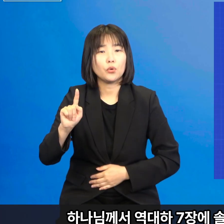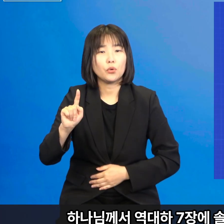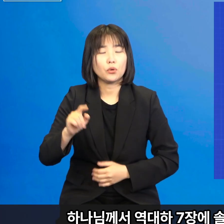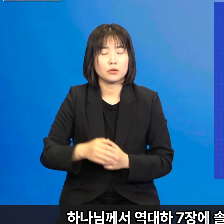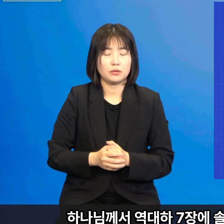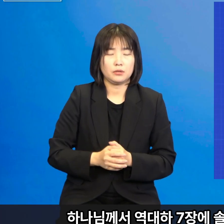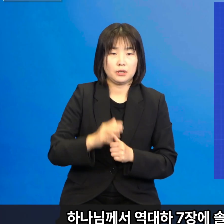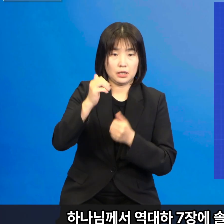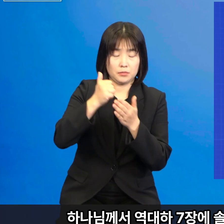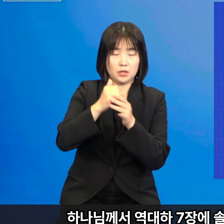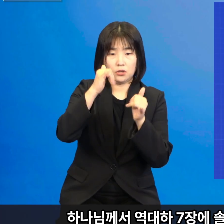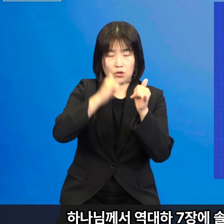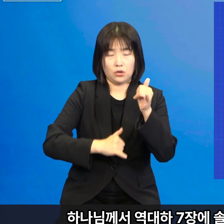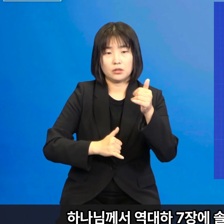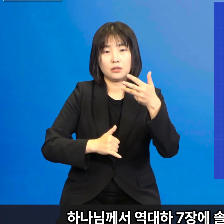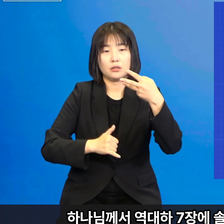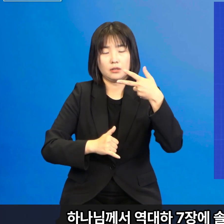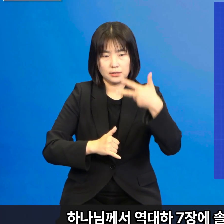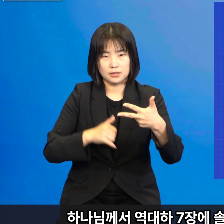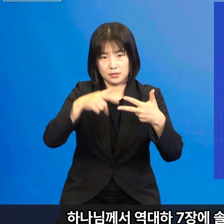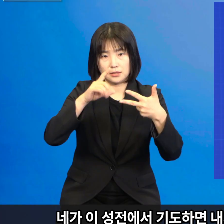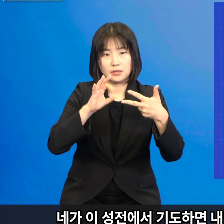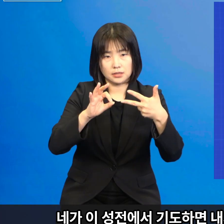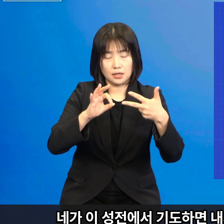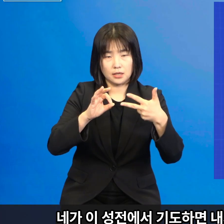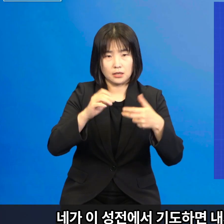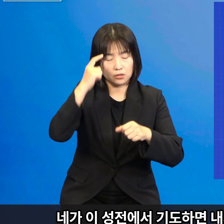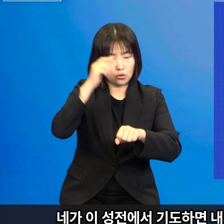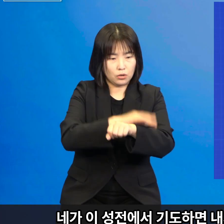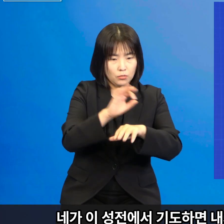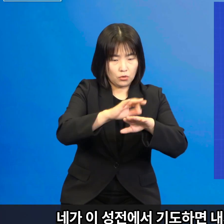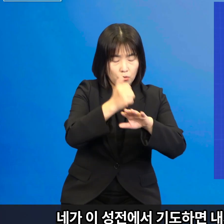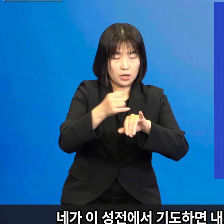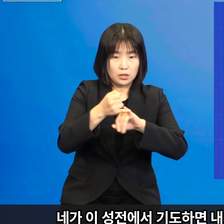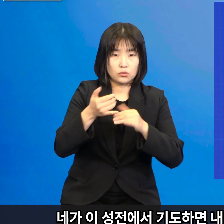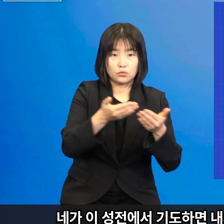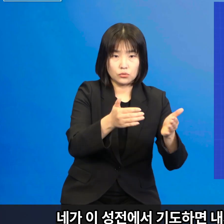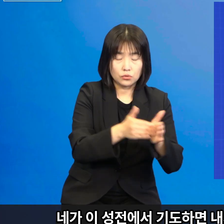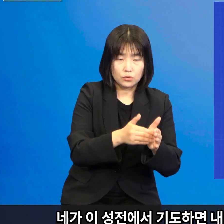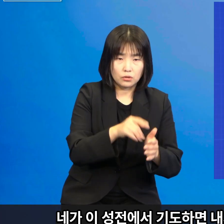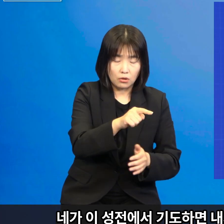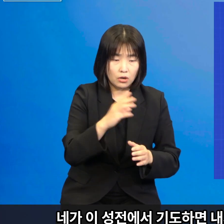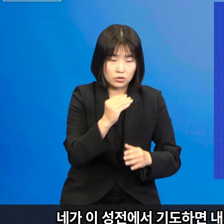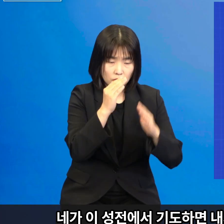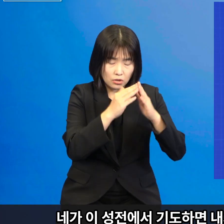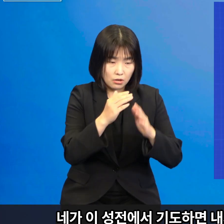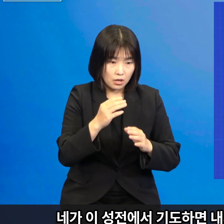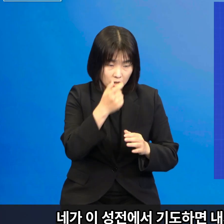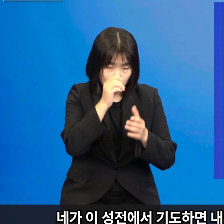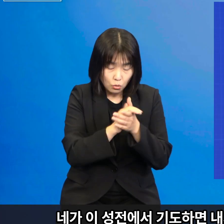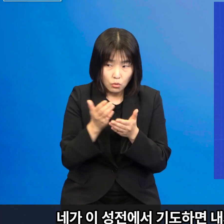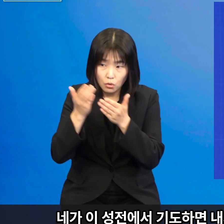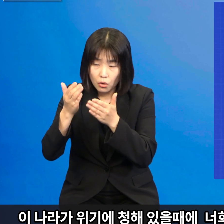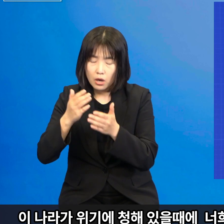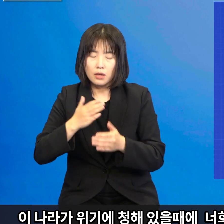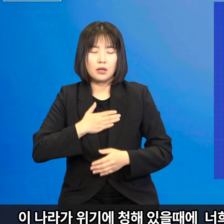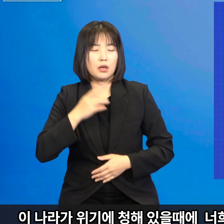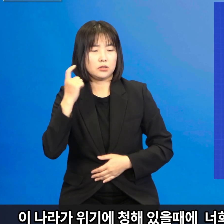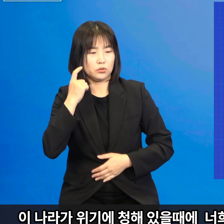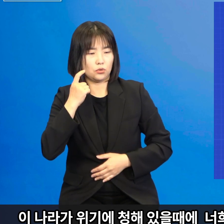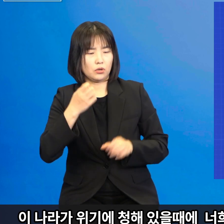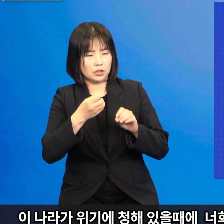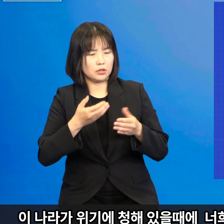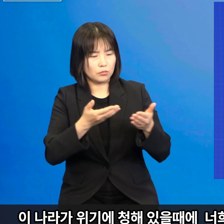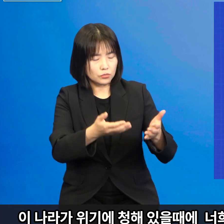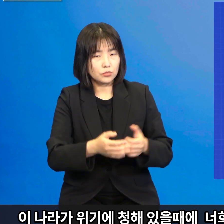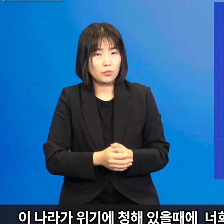역대하 7장에 솔로몬에게 이런 약속을 하셨어요. 너가 이 성전에서 기도하면 내가 들을 건데, 내가 응답할 거야. 이 나라가